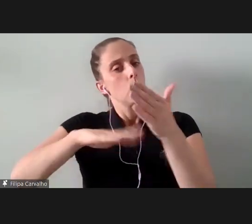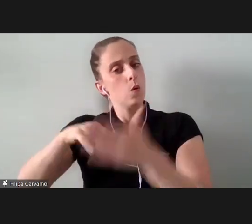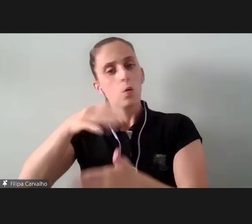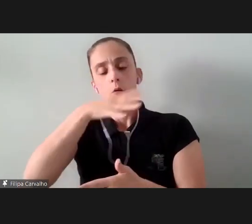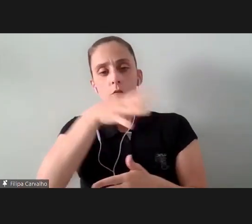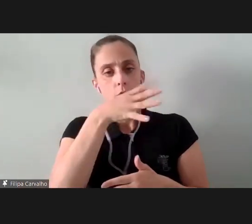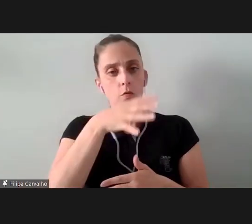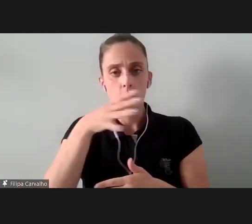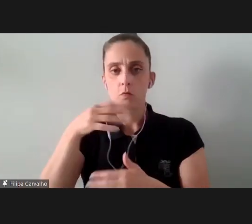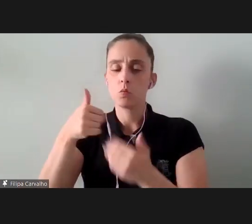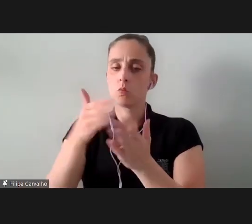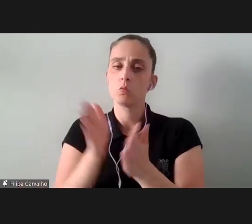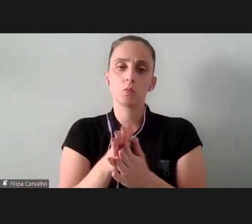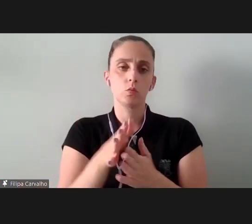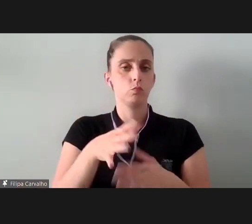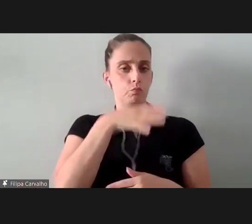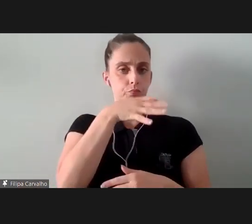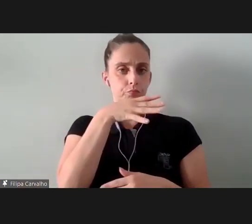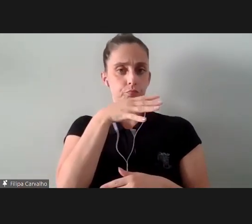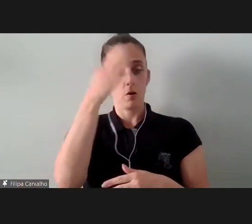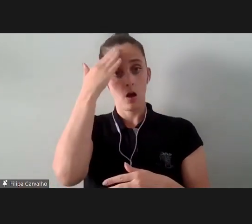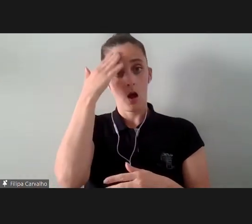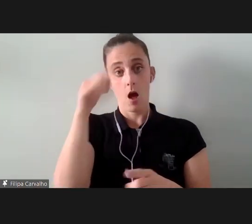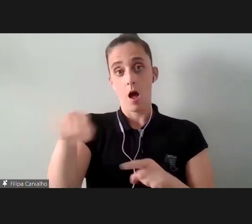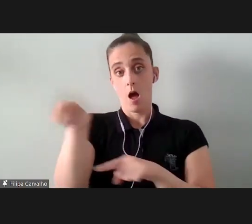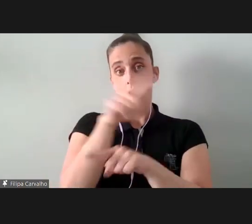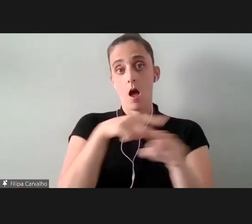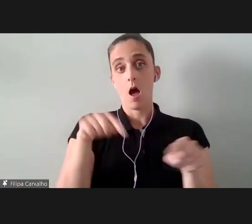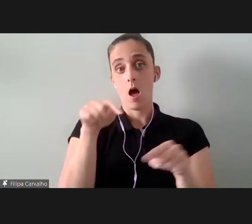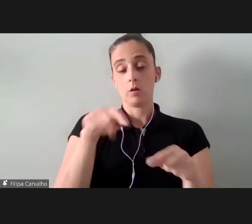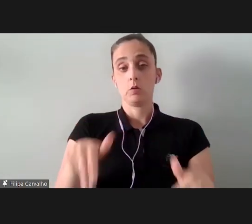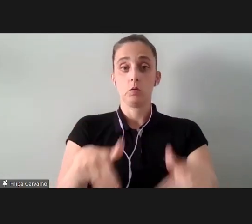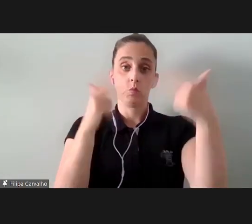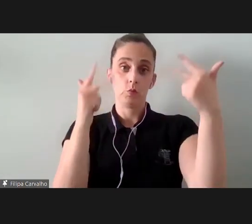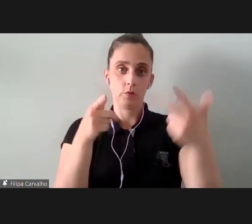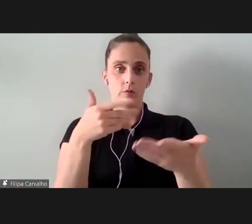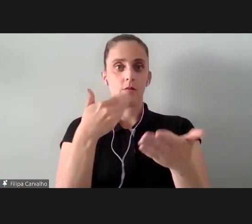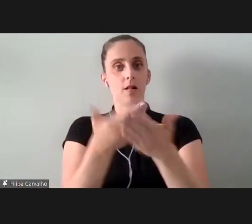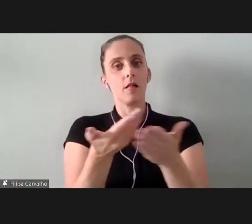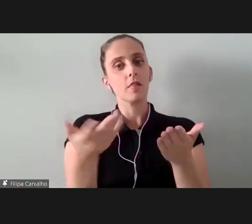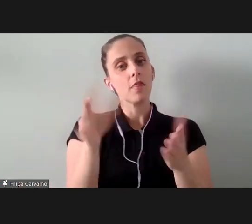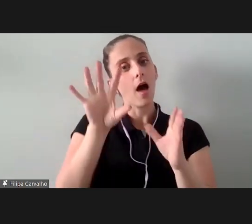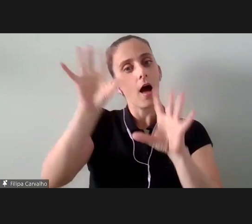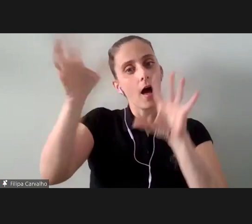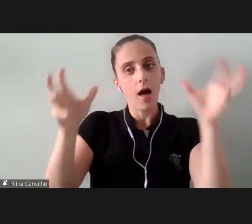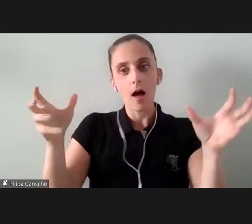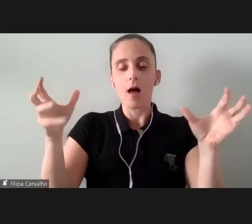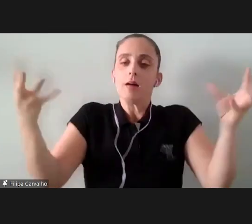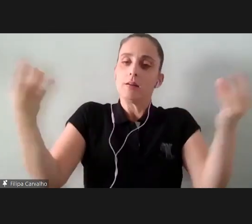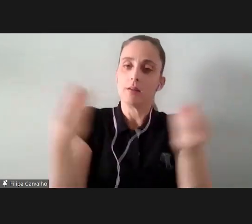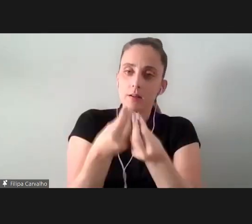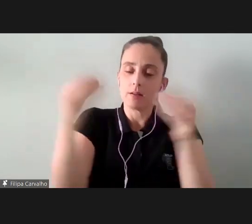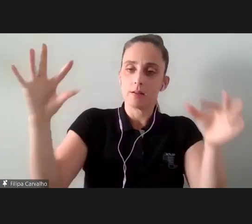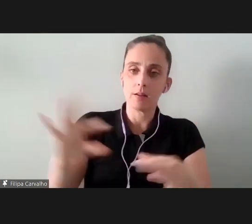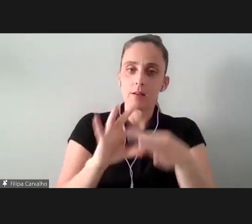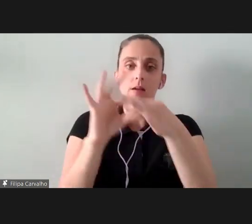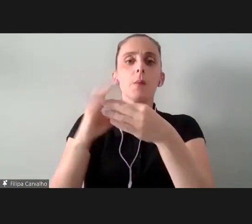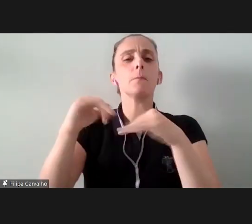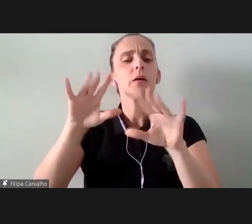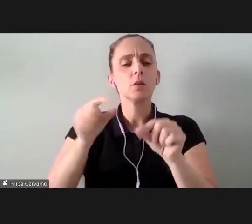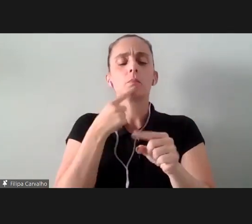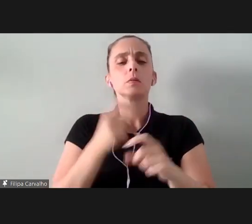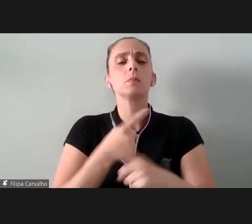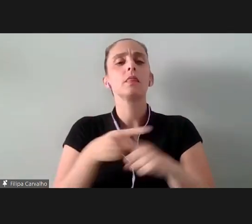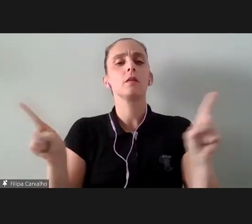perspectivas apresentadas. Acho que estas sessões online aproximam-nos geograficamente, mas também nos pontos de convergência para perceber